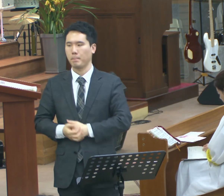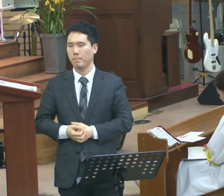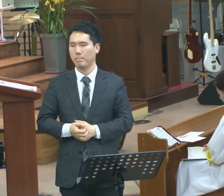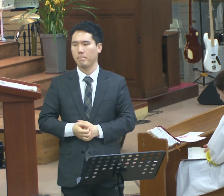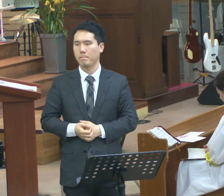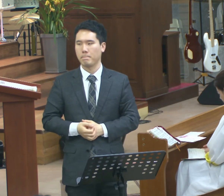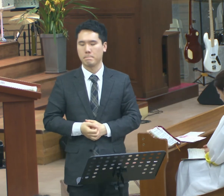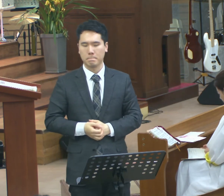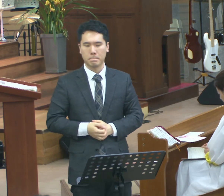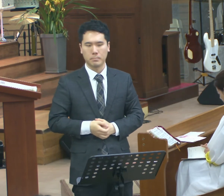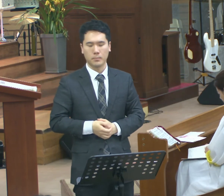그것이 중요해요.